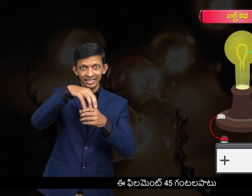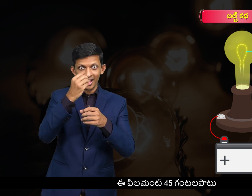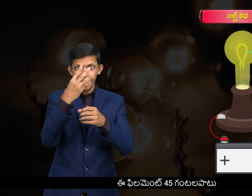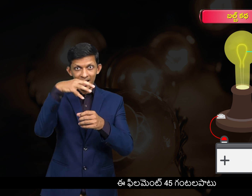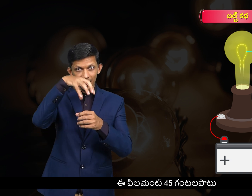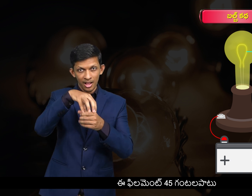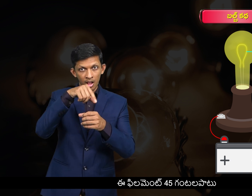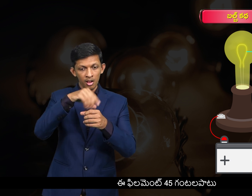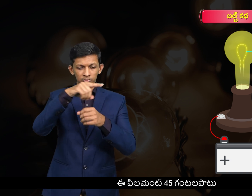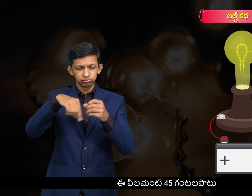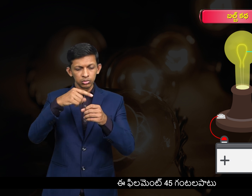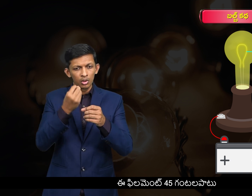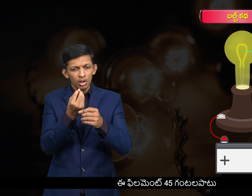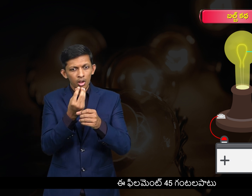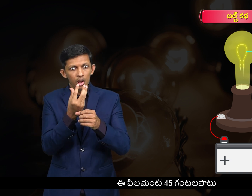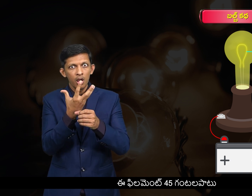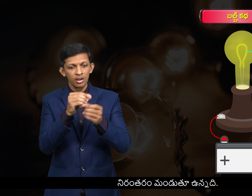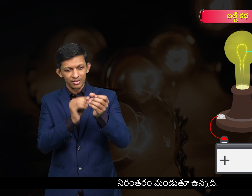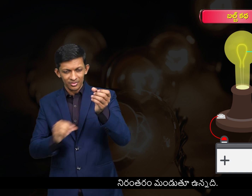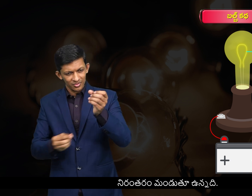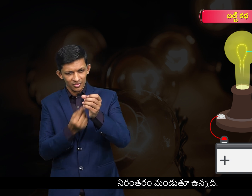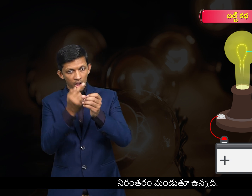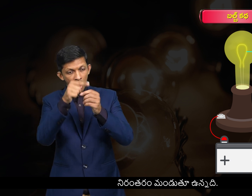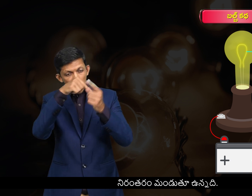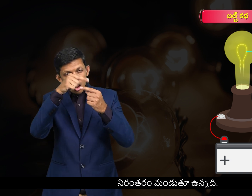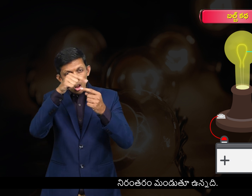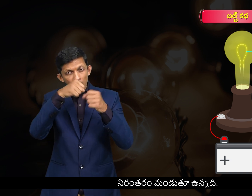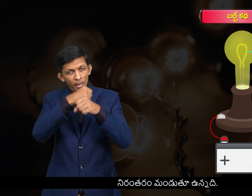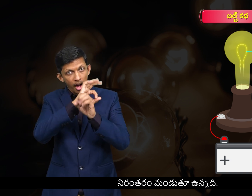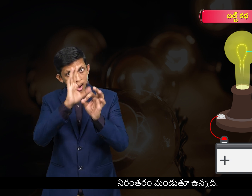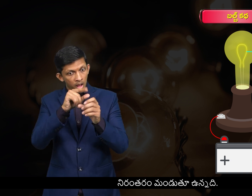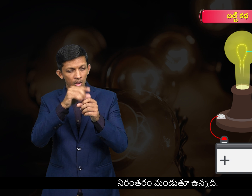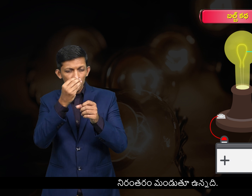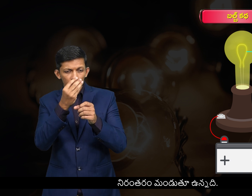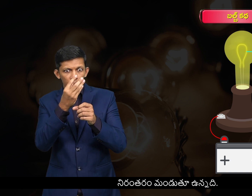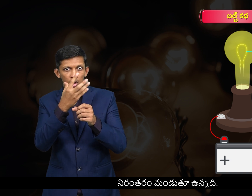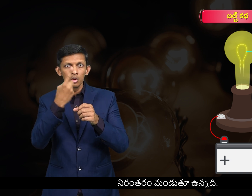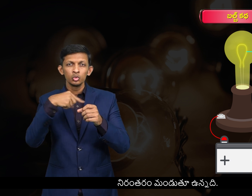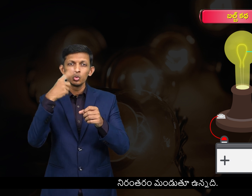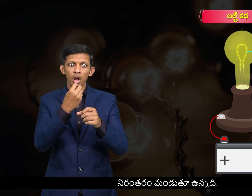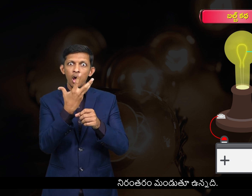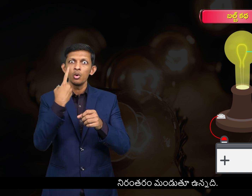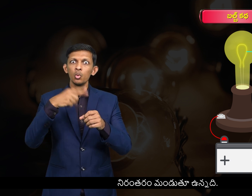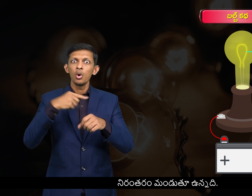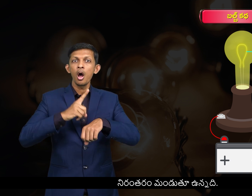ఈ ఫిలమెంటు 45 గంటల పాటు నిరంతరం మండుతూ ఉన్నది.